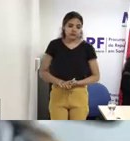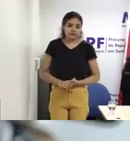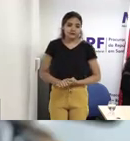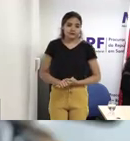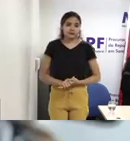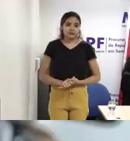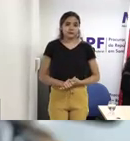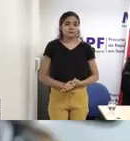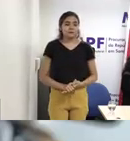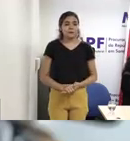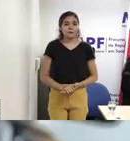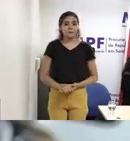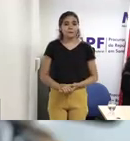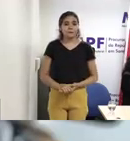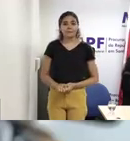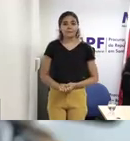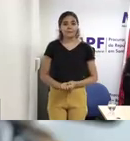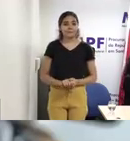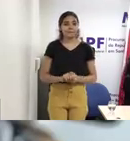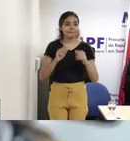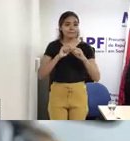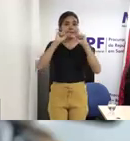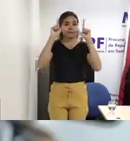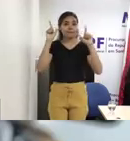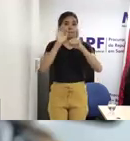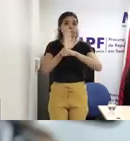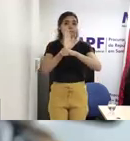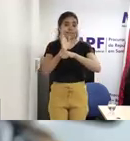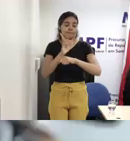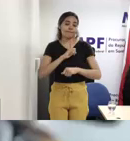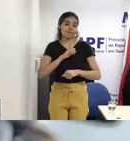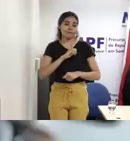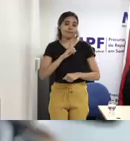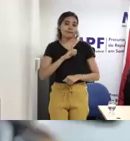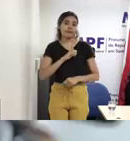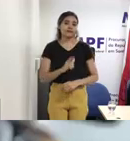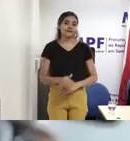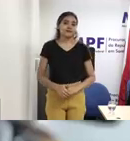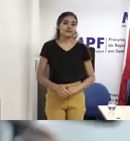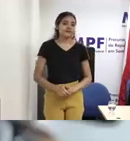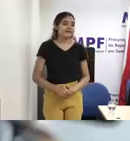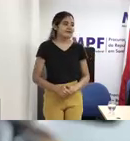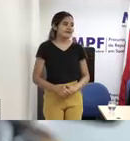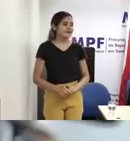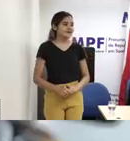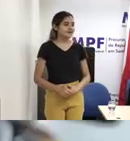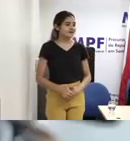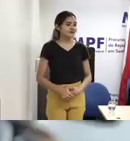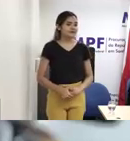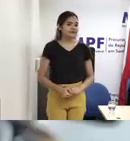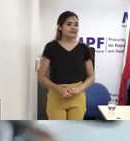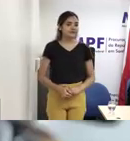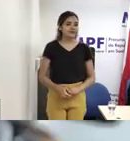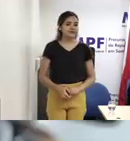Tem como passar aquele vídeo Inicial Eu trouxe aqui um